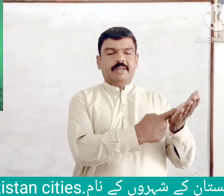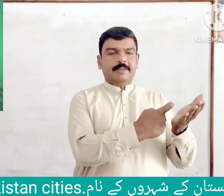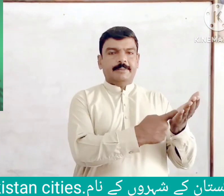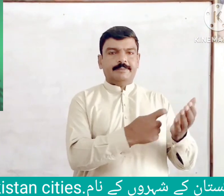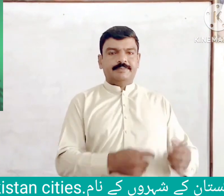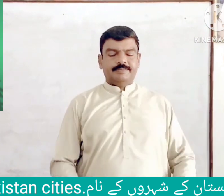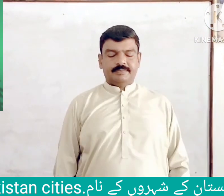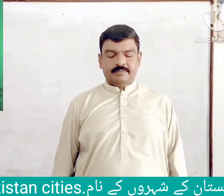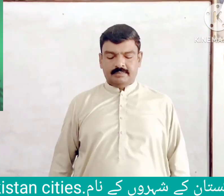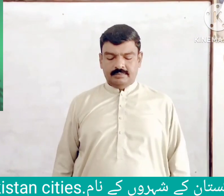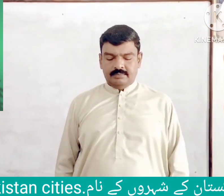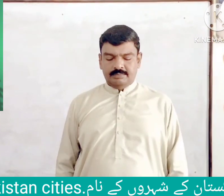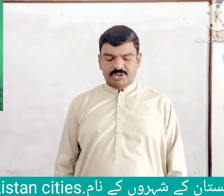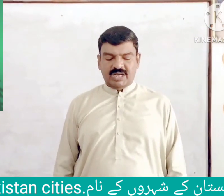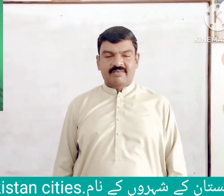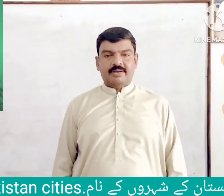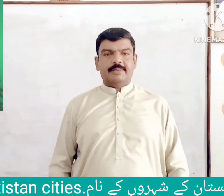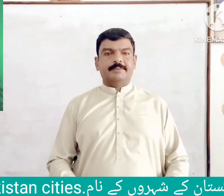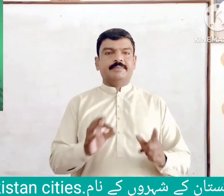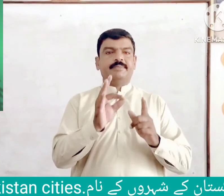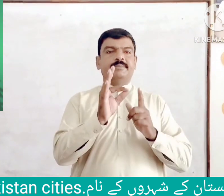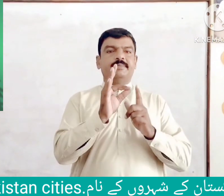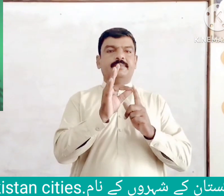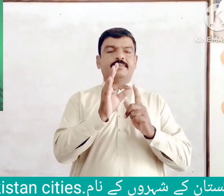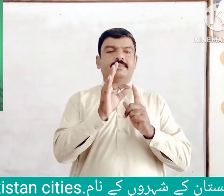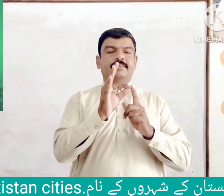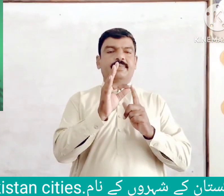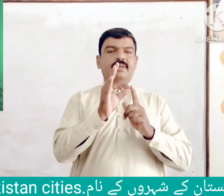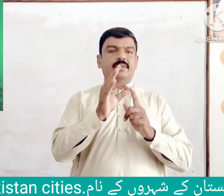रावलपिंडी। पेशावर, पी,